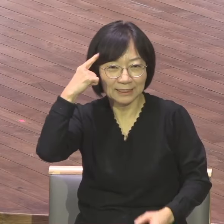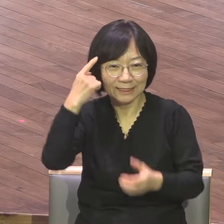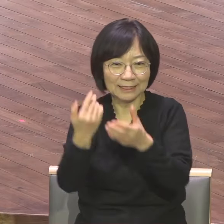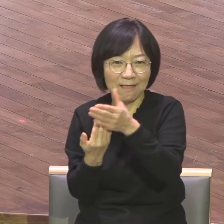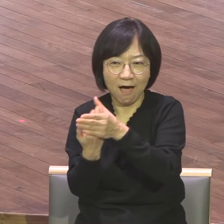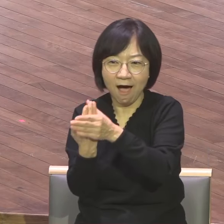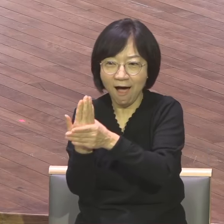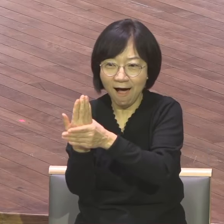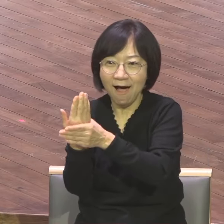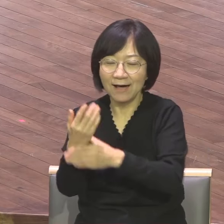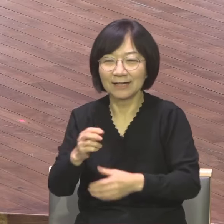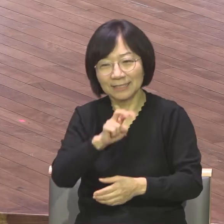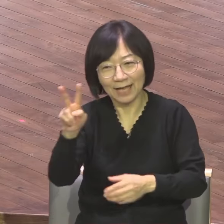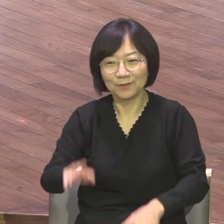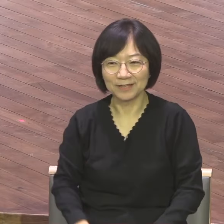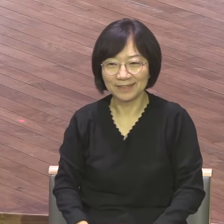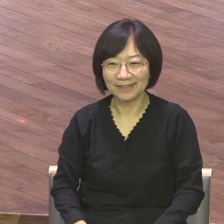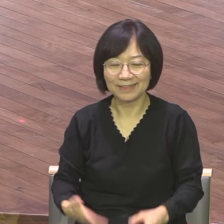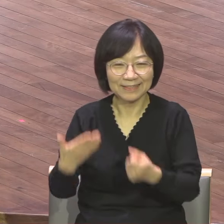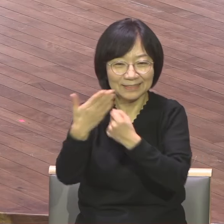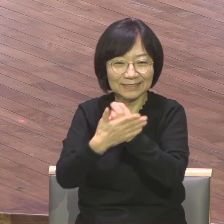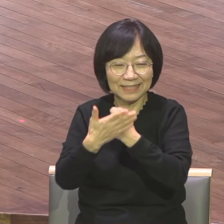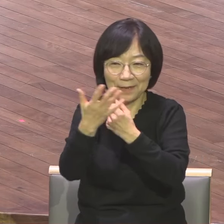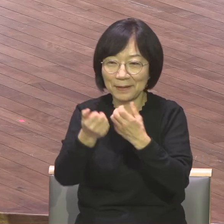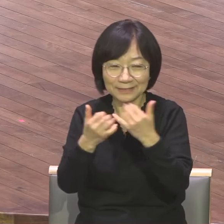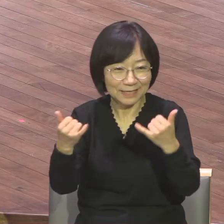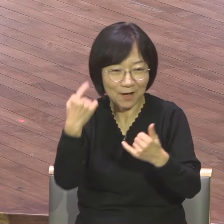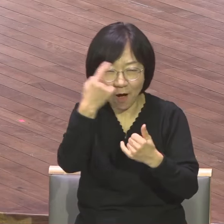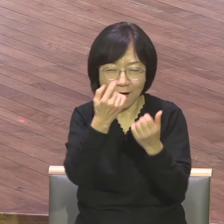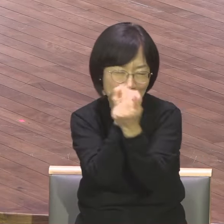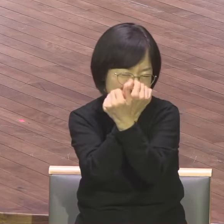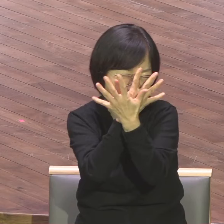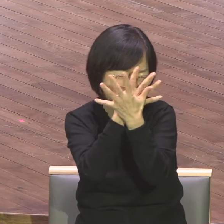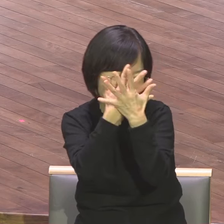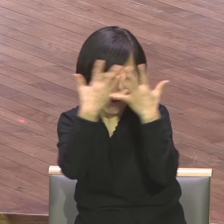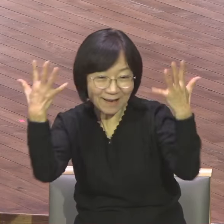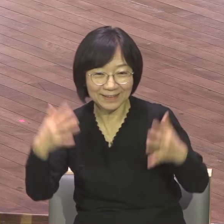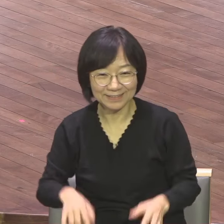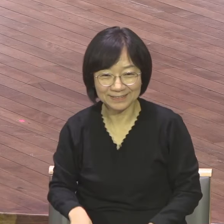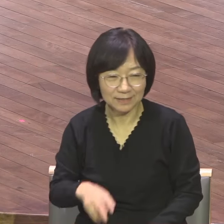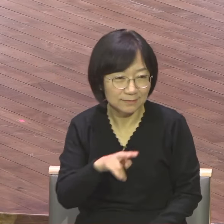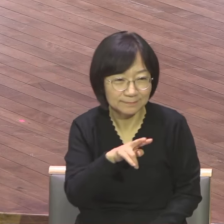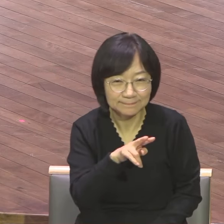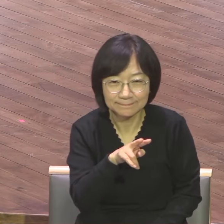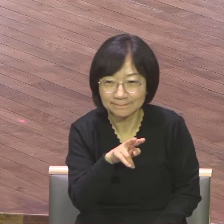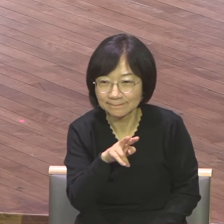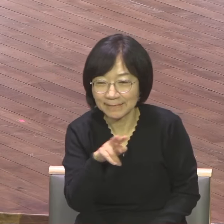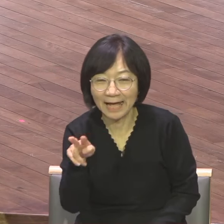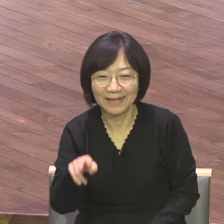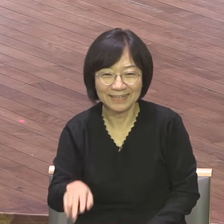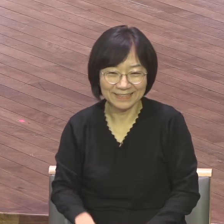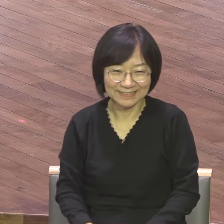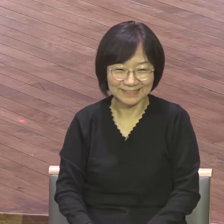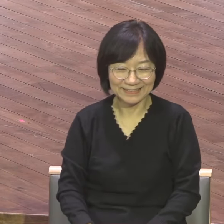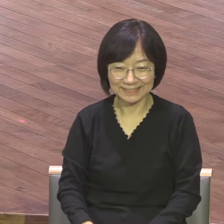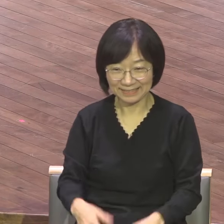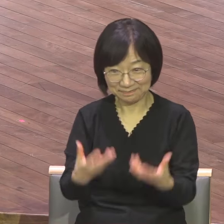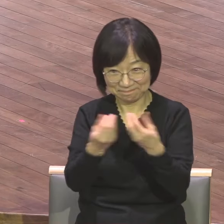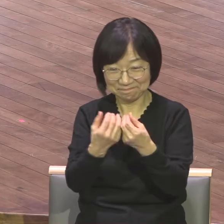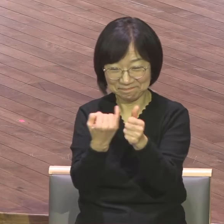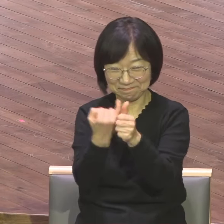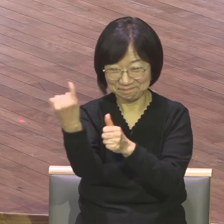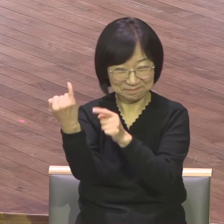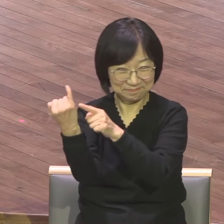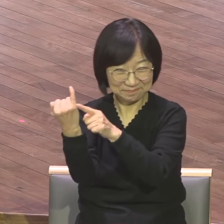얼굴이 좋아요. 은혜 받은 사람 얼굴도 보면 얼굴이 환합니다. 여러분요, 이 사랑을 받는 여자들은 남편의